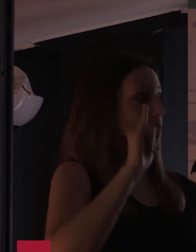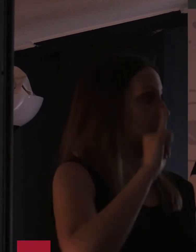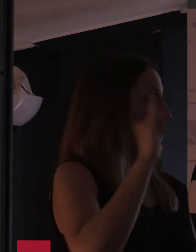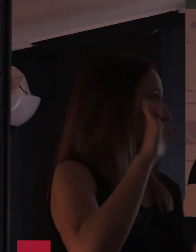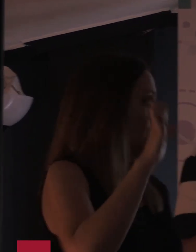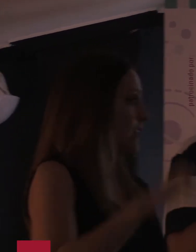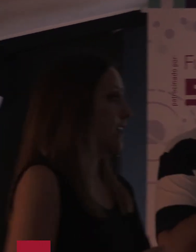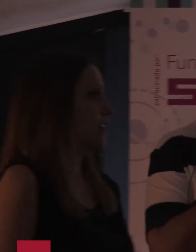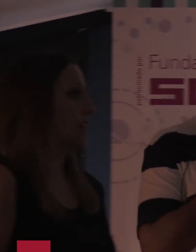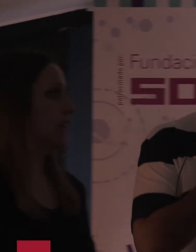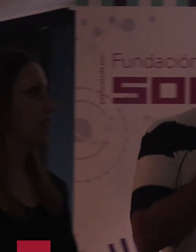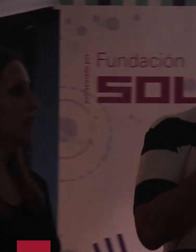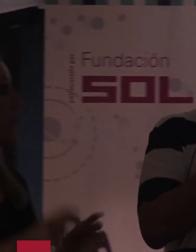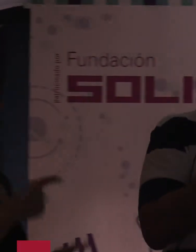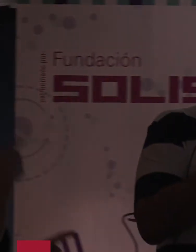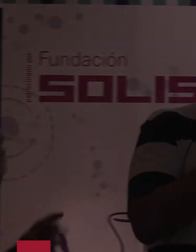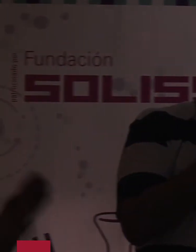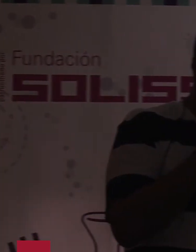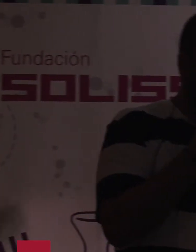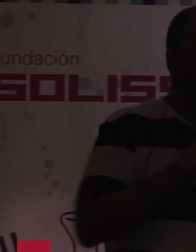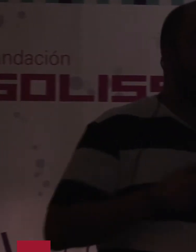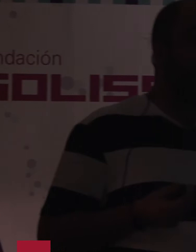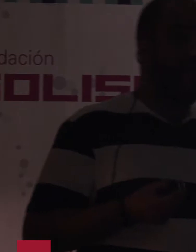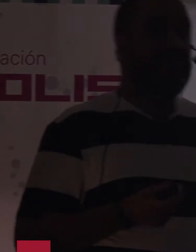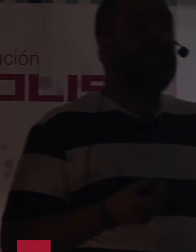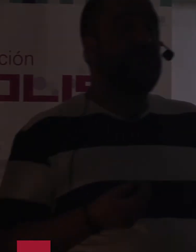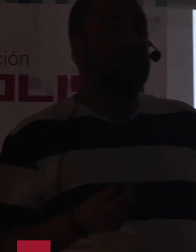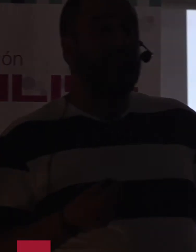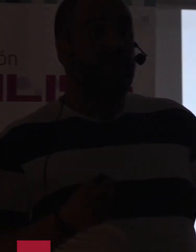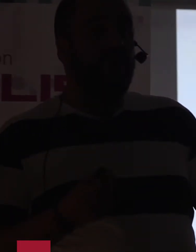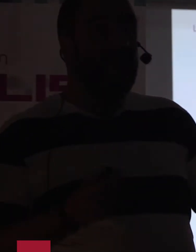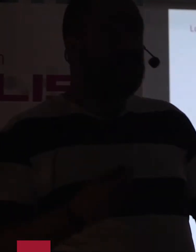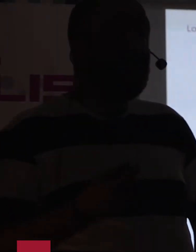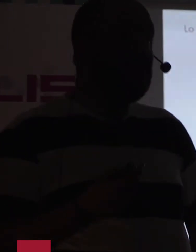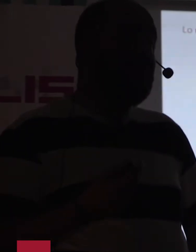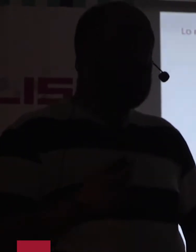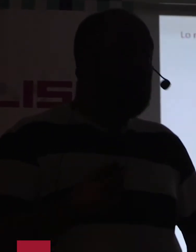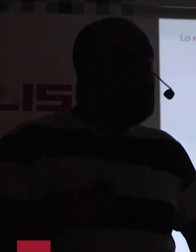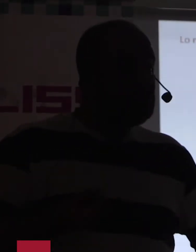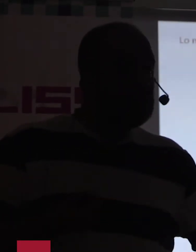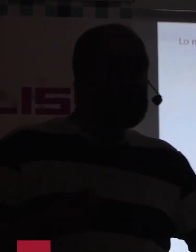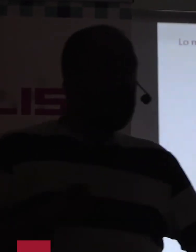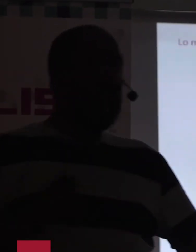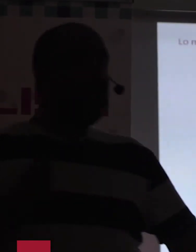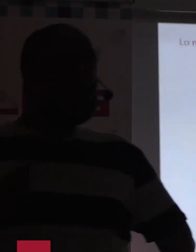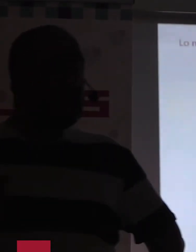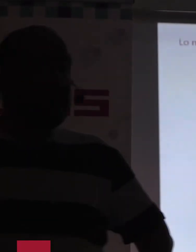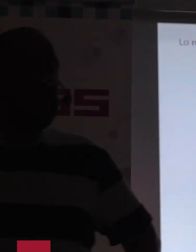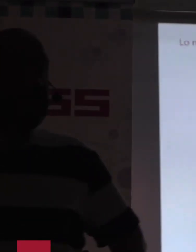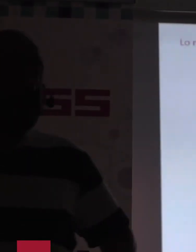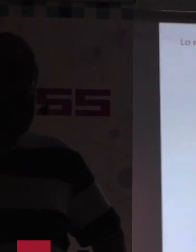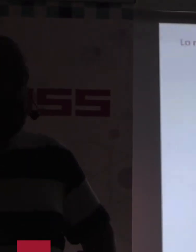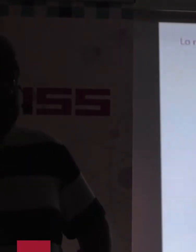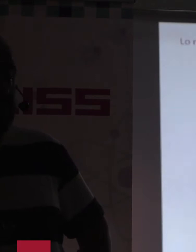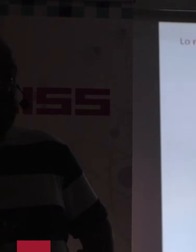también, porque creo que es importante, es la coordinadora de proyectos del instituto. Para que este proyecto, otros muchos salgan, no solo hace